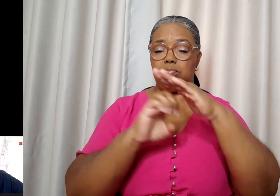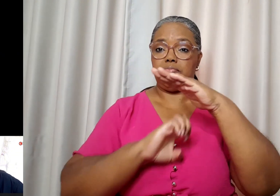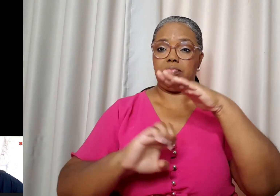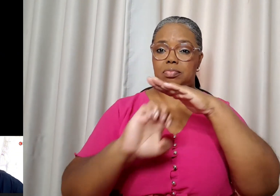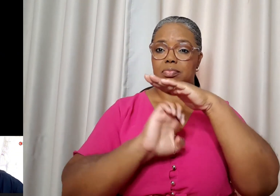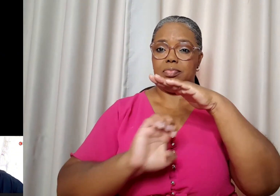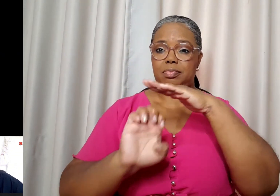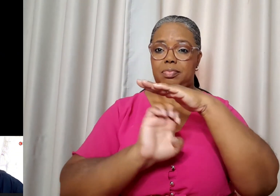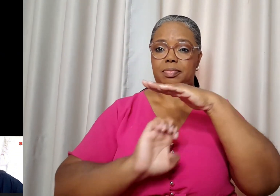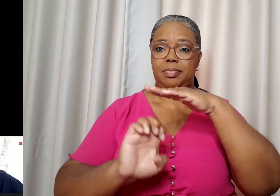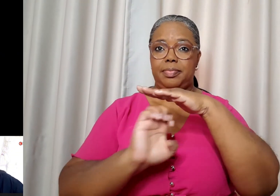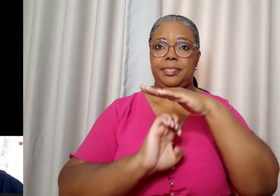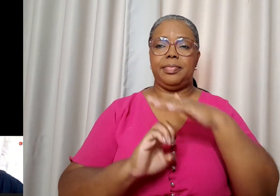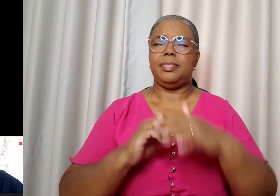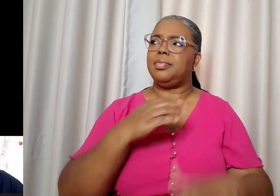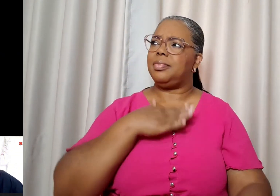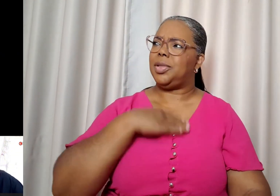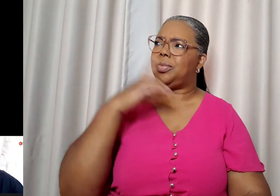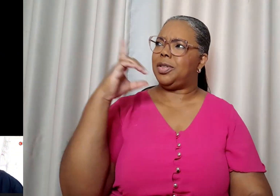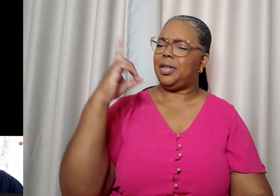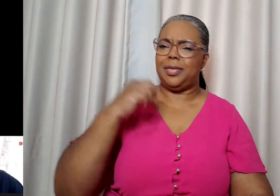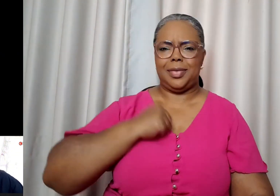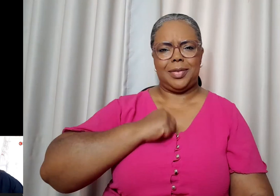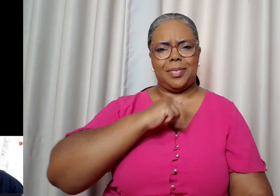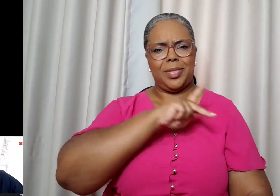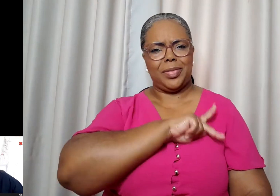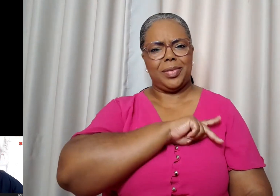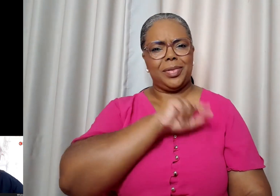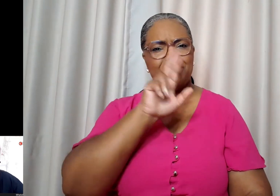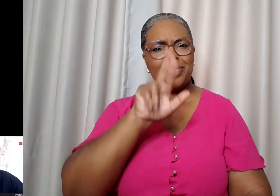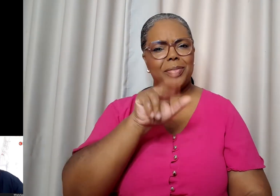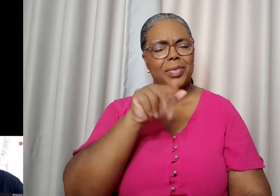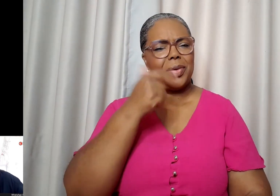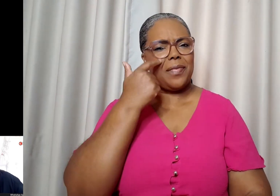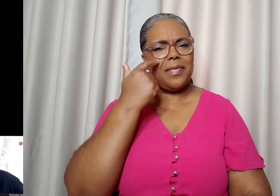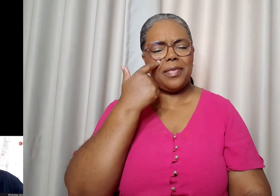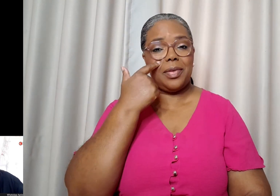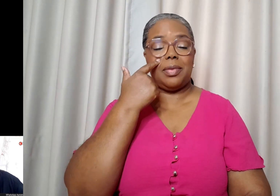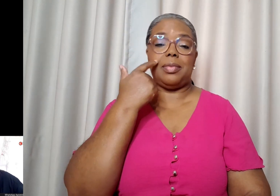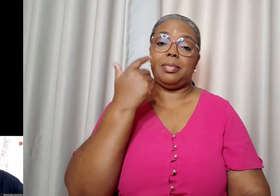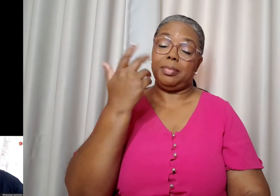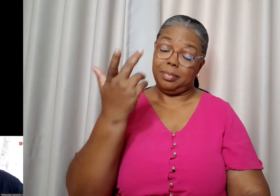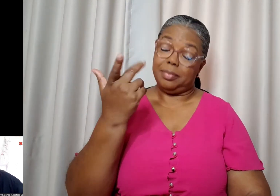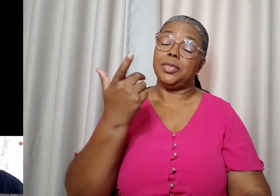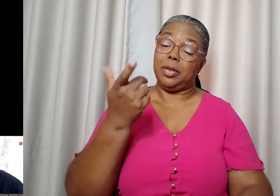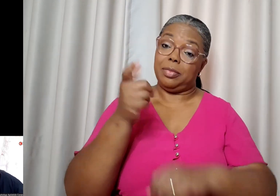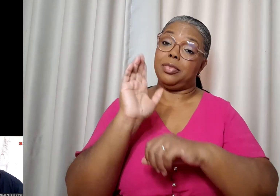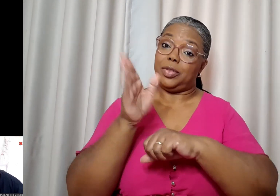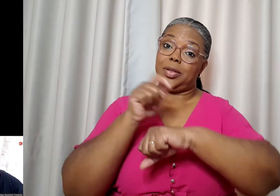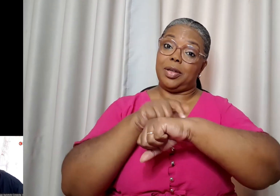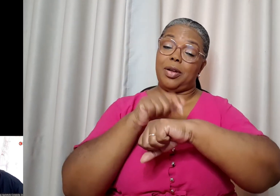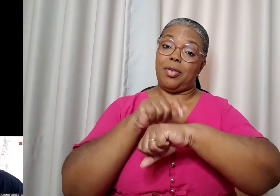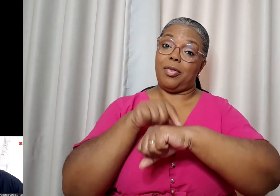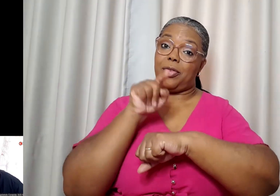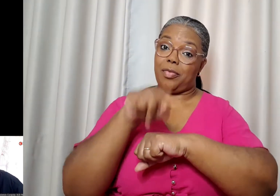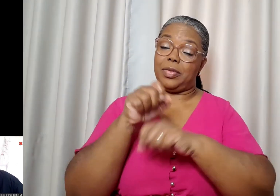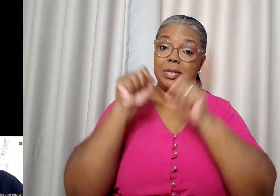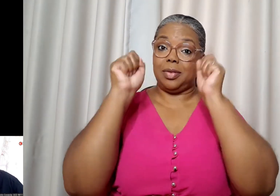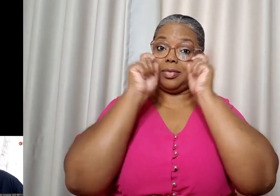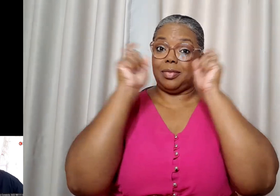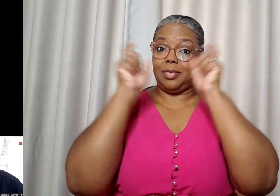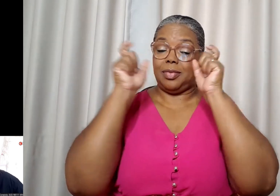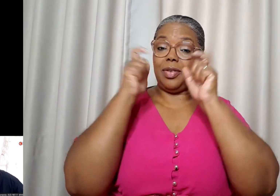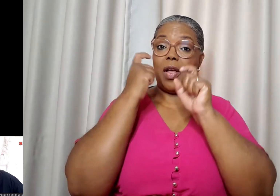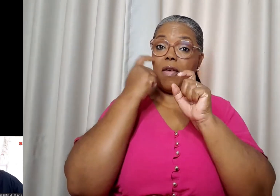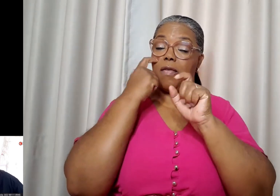Meu Deus, apóstolo, eu nunca ouvi falar dessas coisas. Pois é, está na hora de você acordar e ver o outro lado que